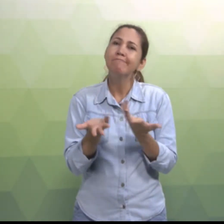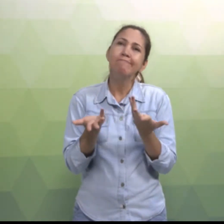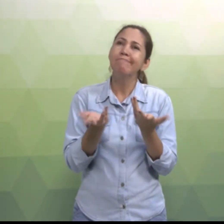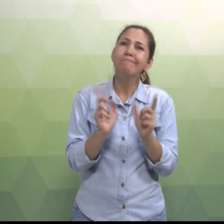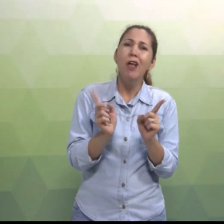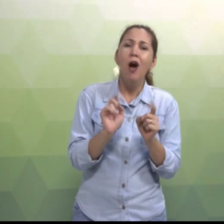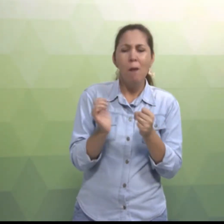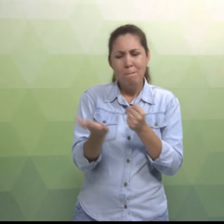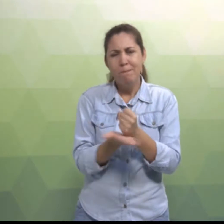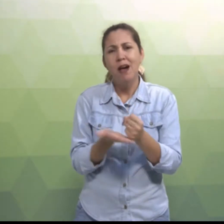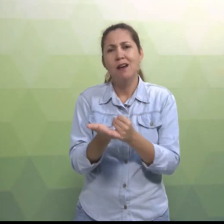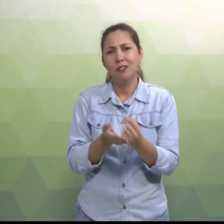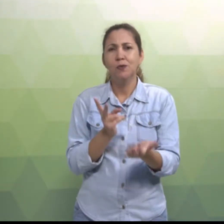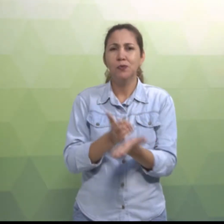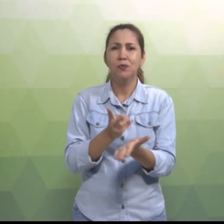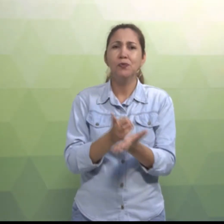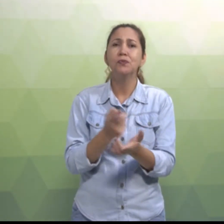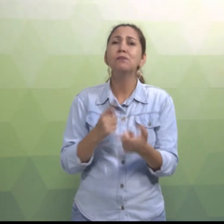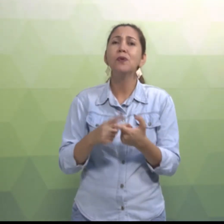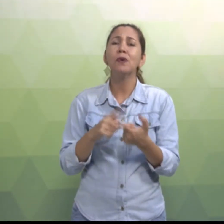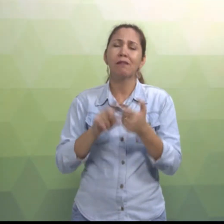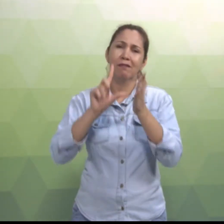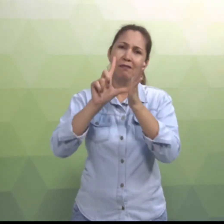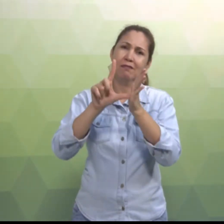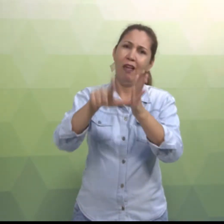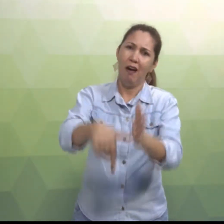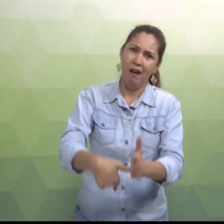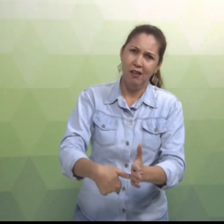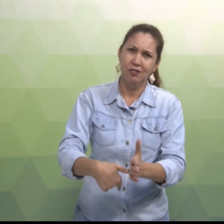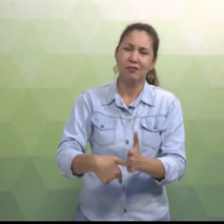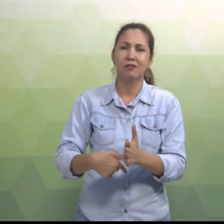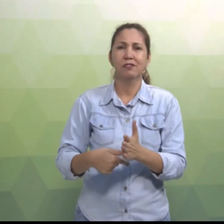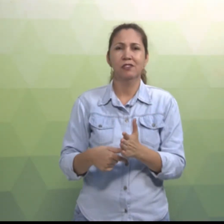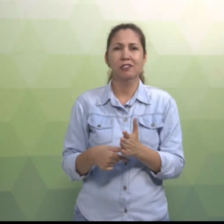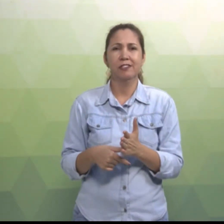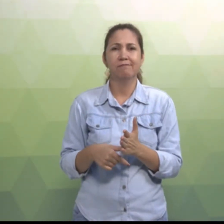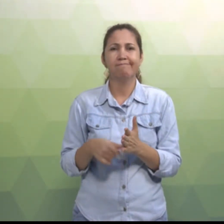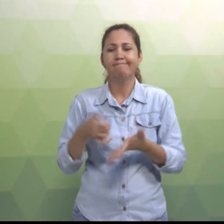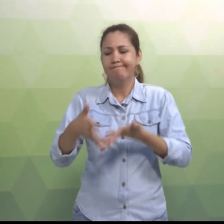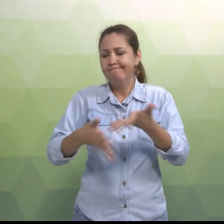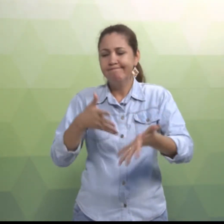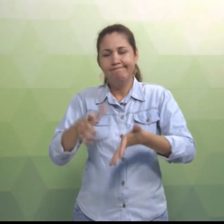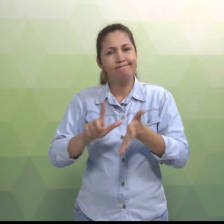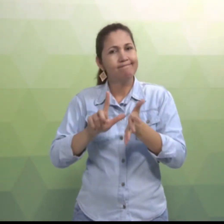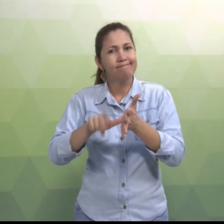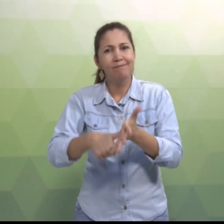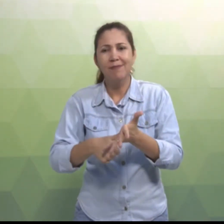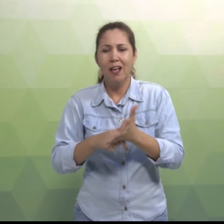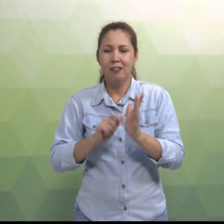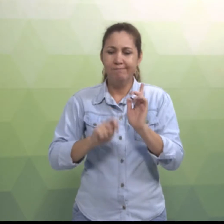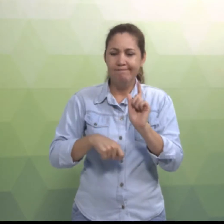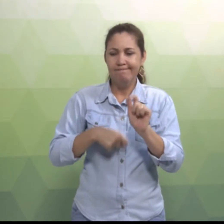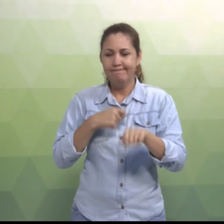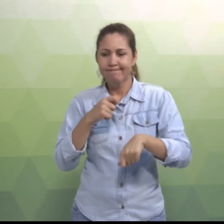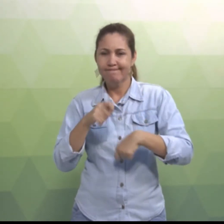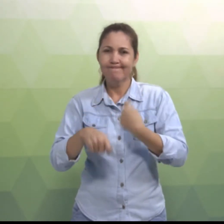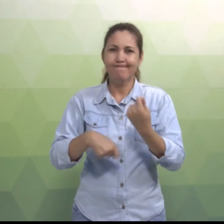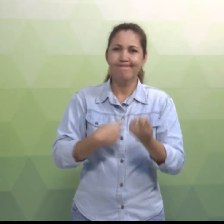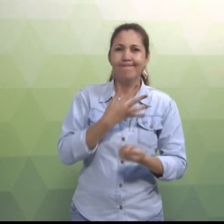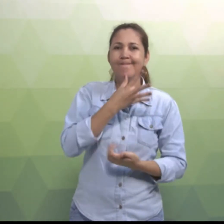Mas ainda não é o nível intermediário, continua no básico, porque teve um atraso para a aquisição da língua de sinais.